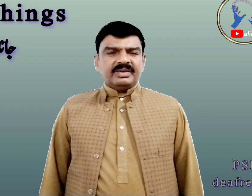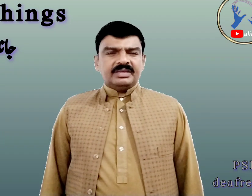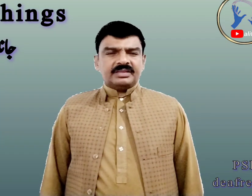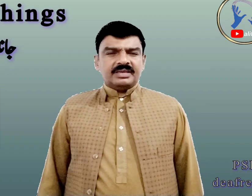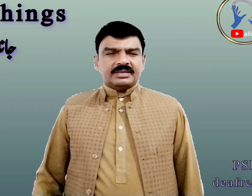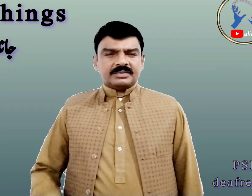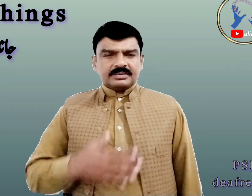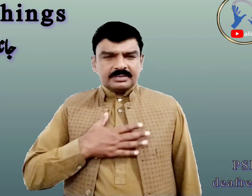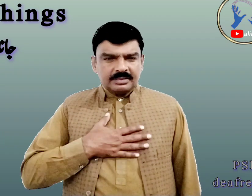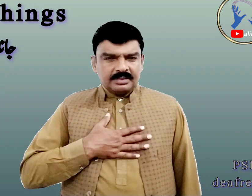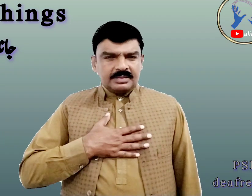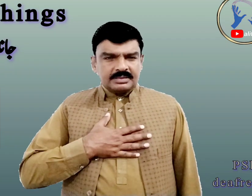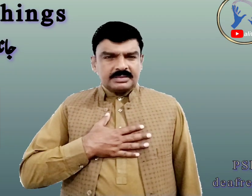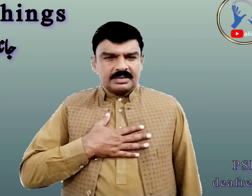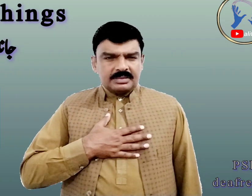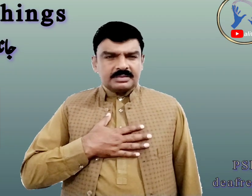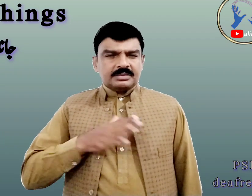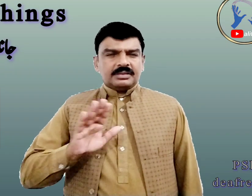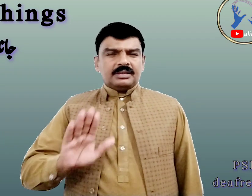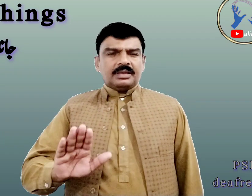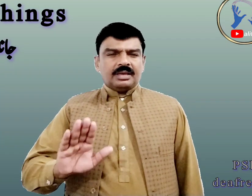living things, सांस है,